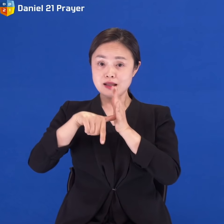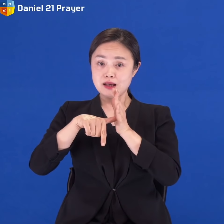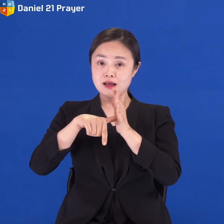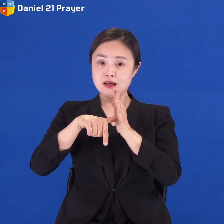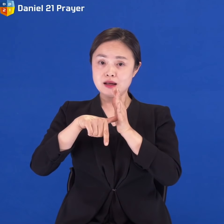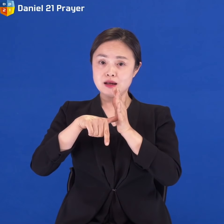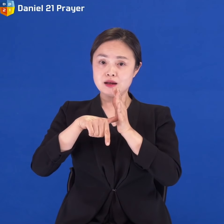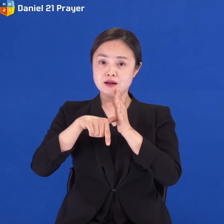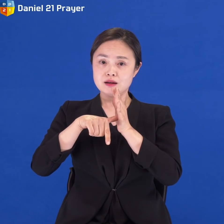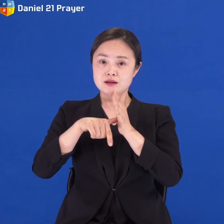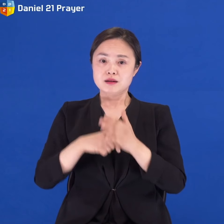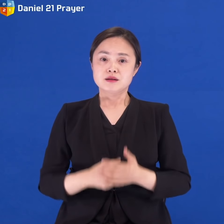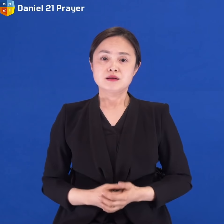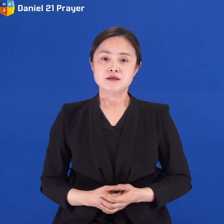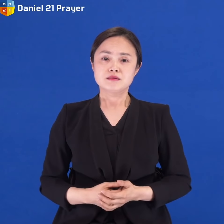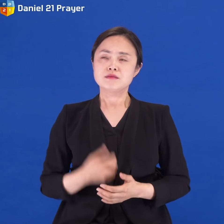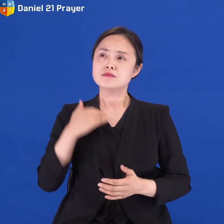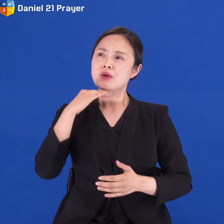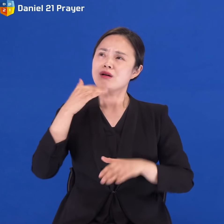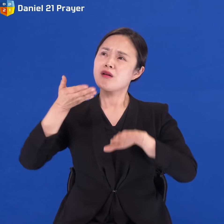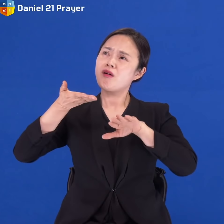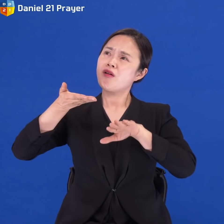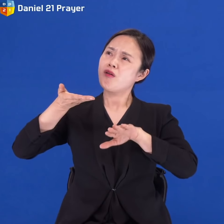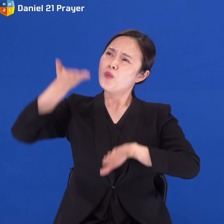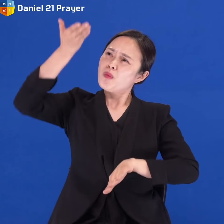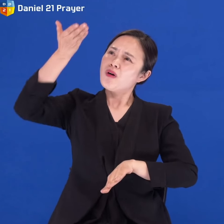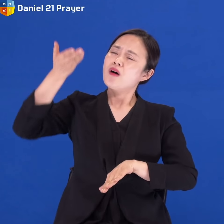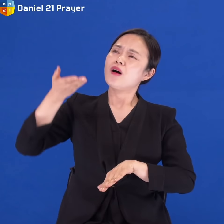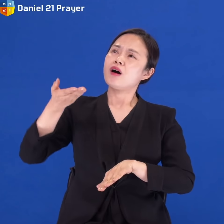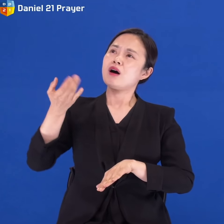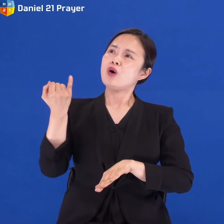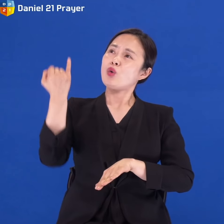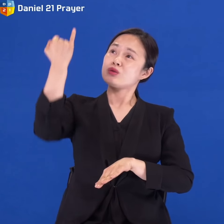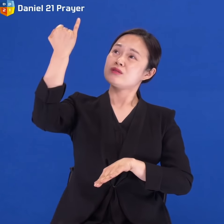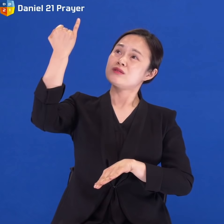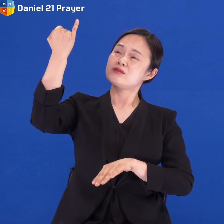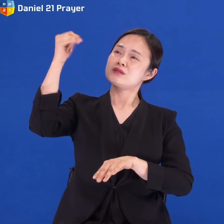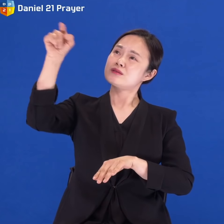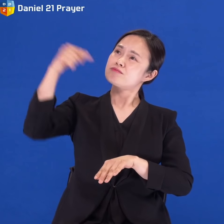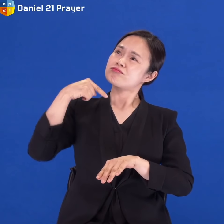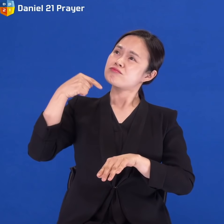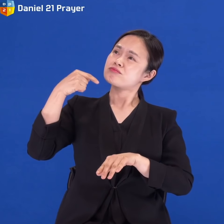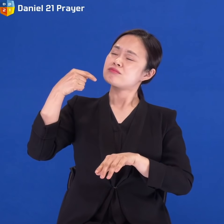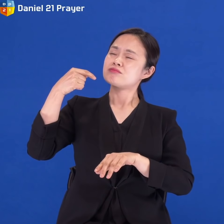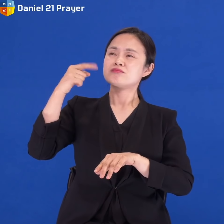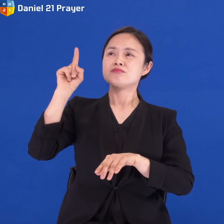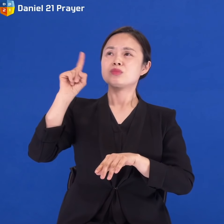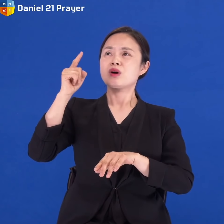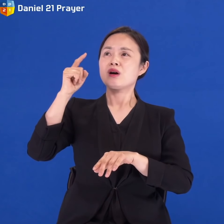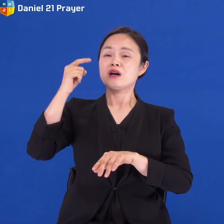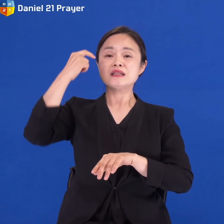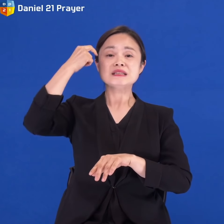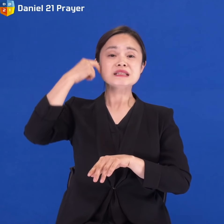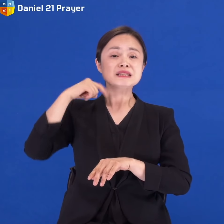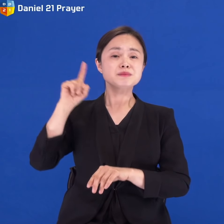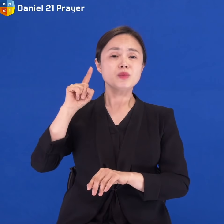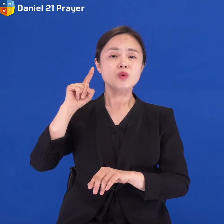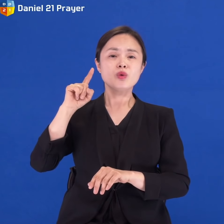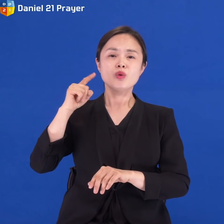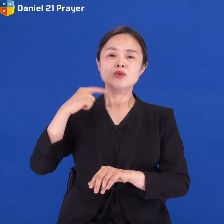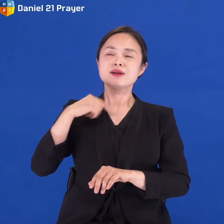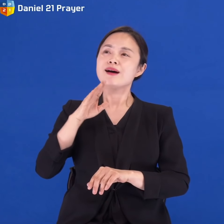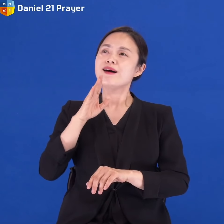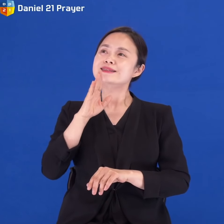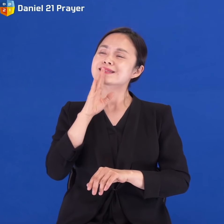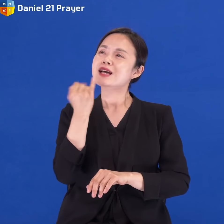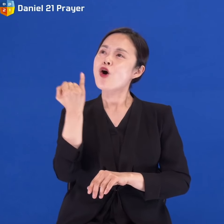5, 6살짜리의 제 눈에는 저희 언니는 두 단어 식무 같은